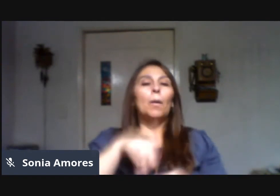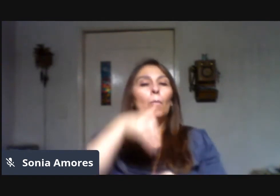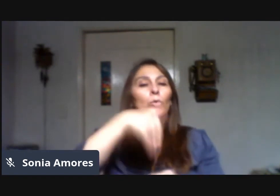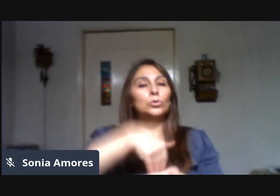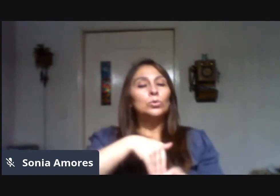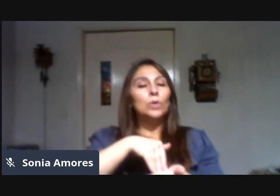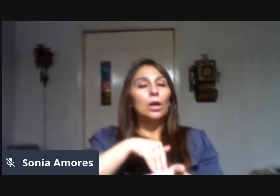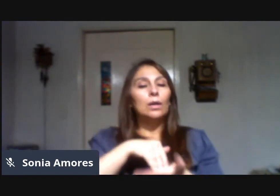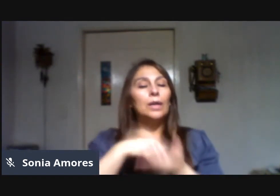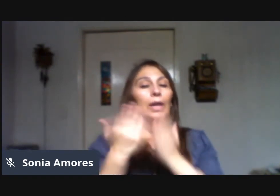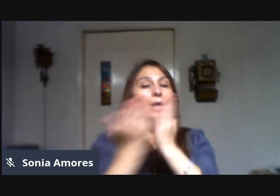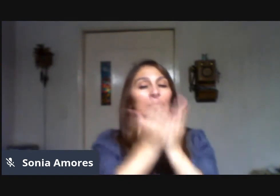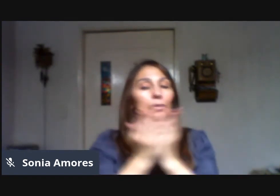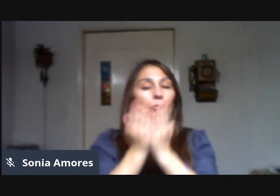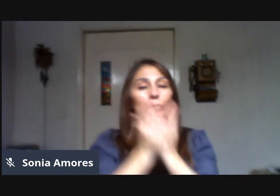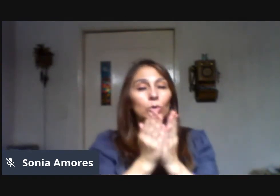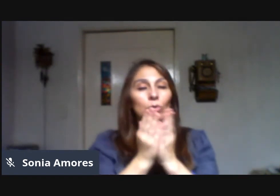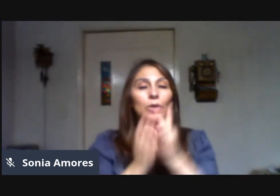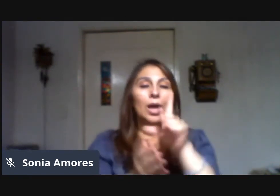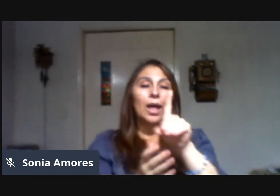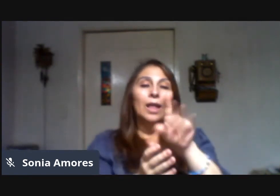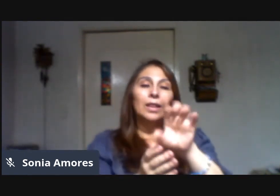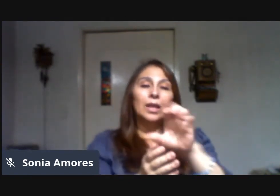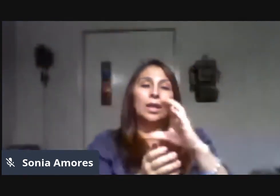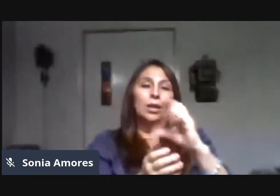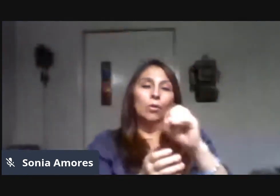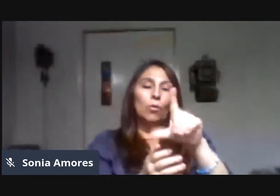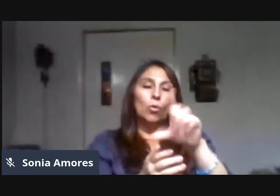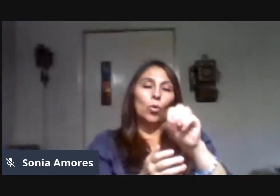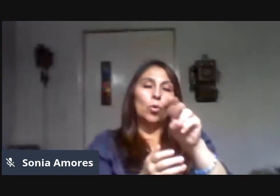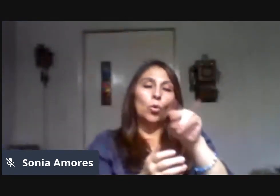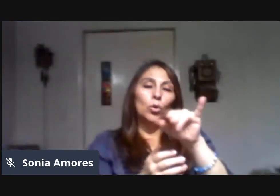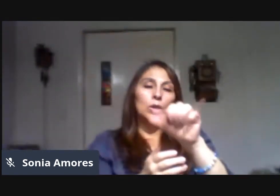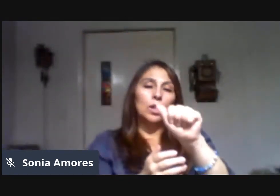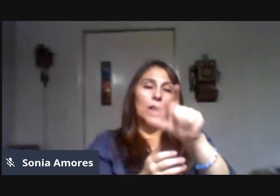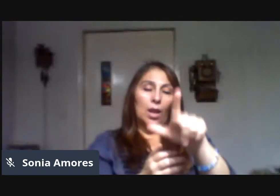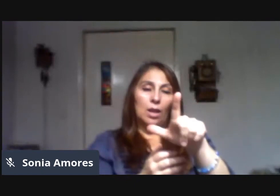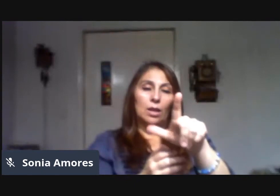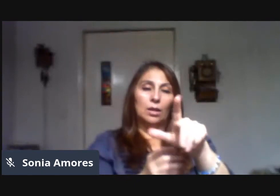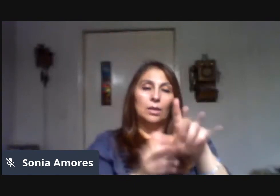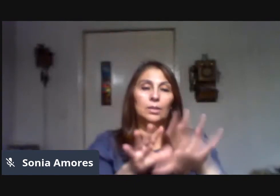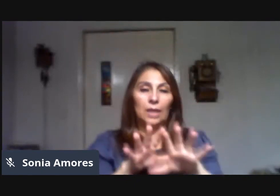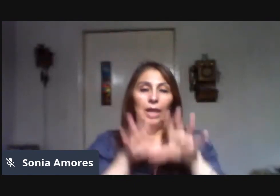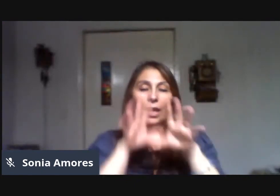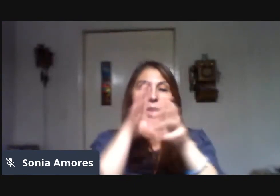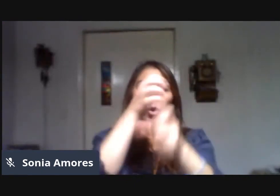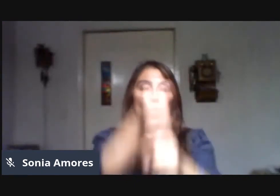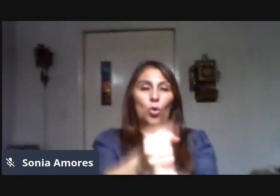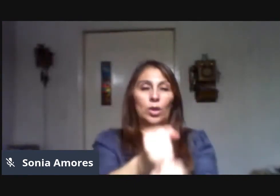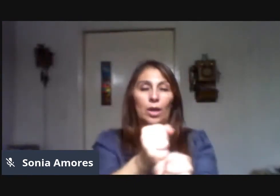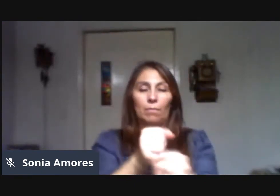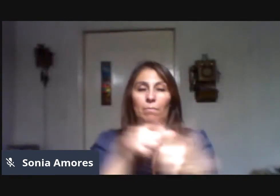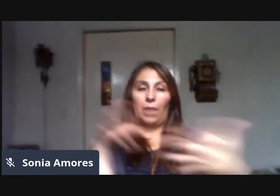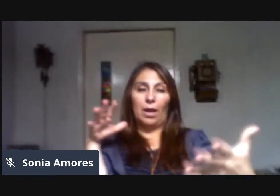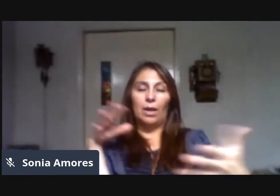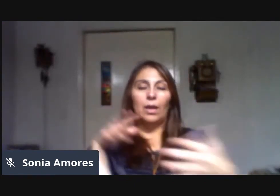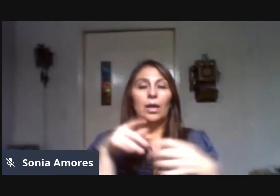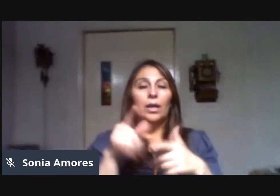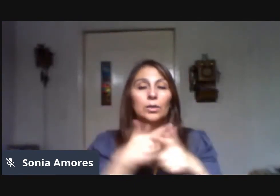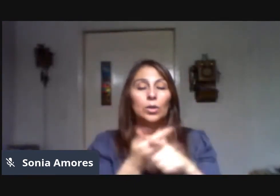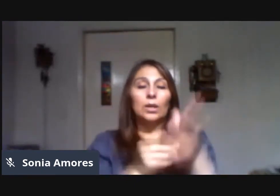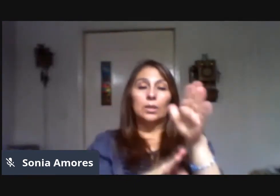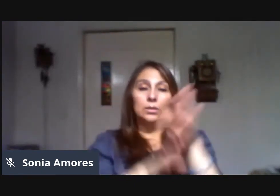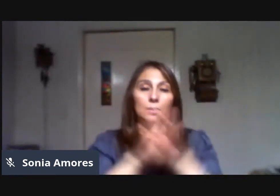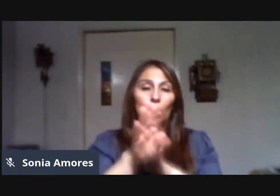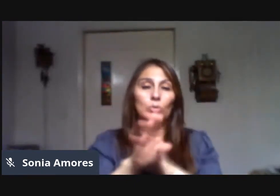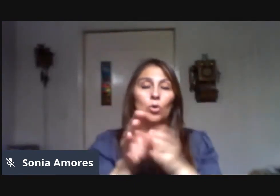decoloniales, aceptamos que el desarrollo, el progreso, el capitalismo y la